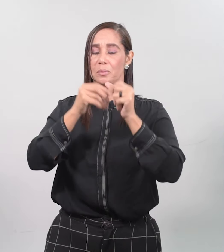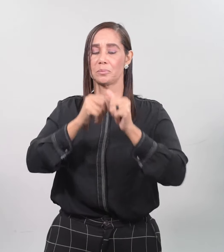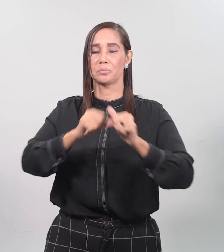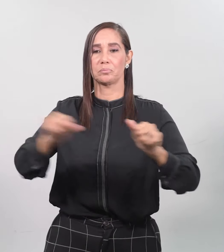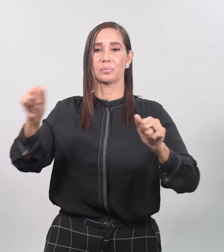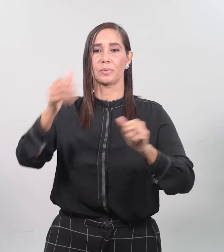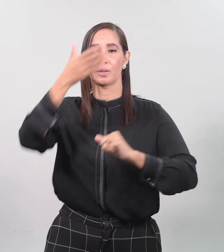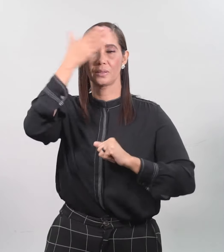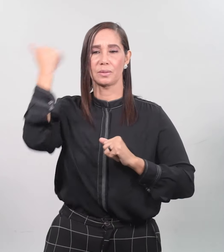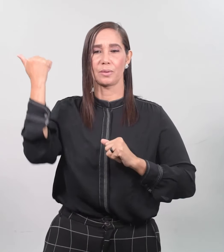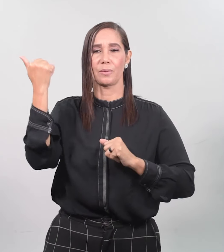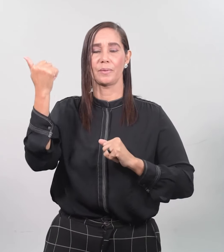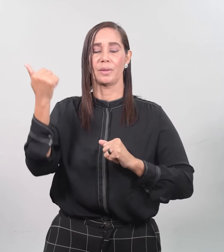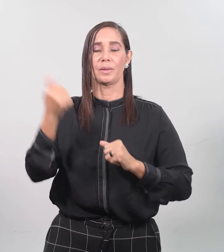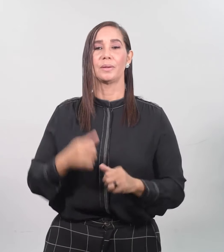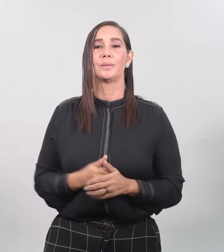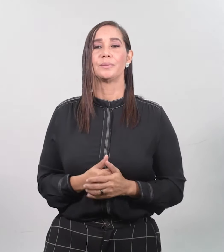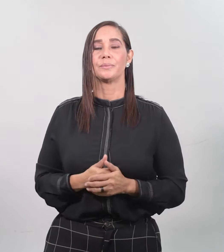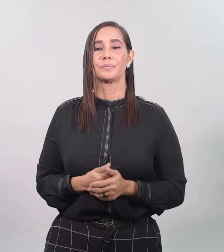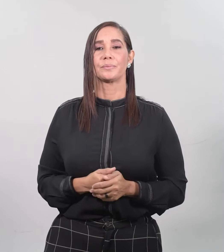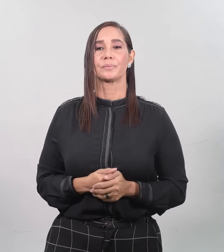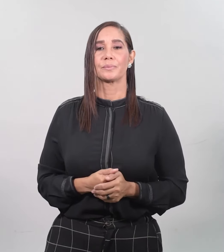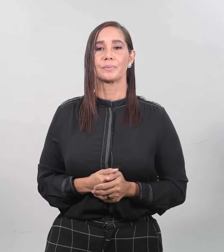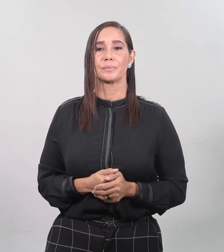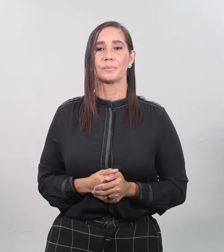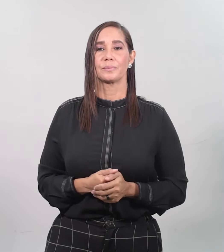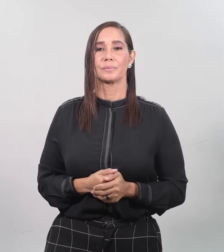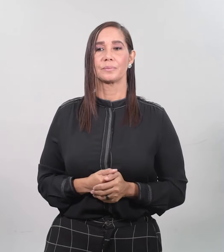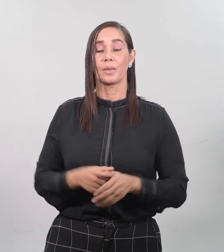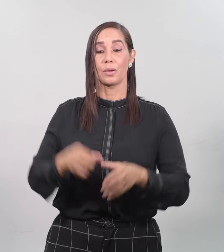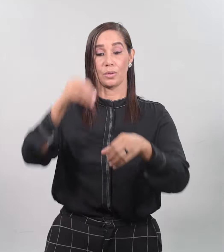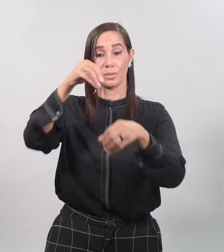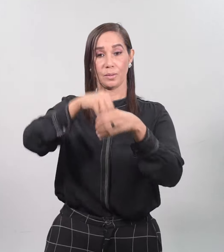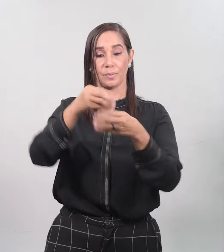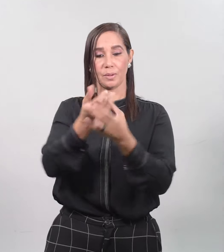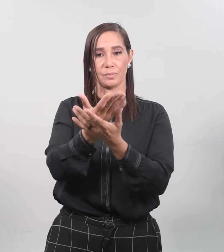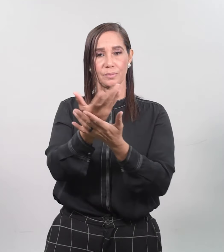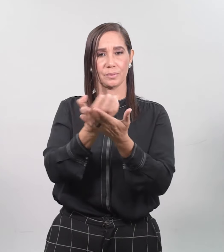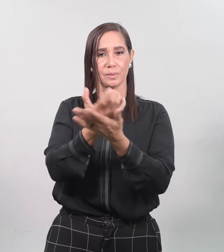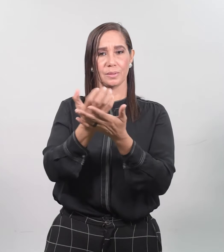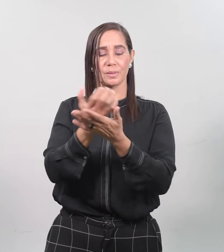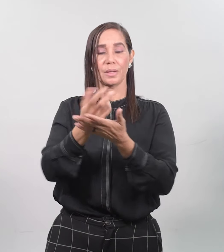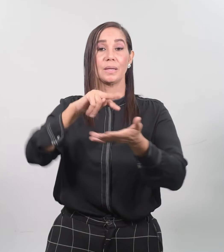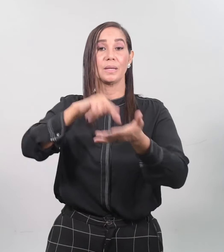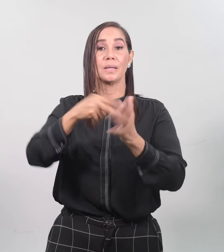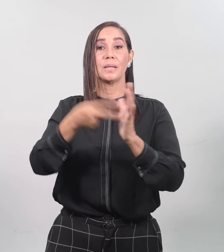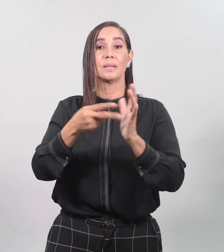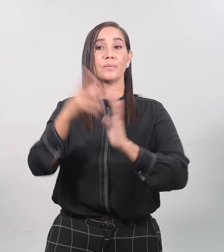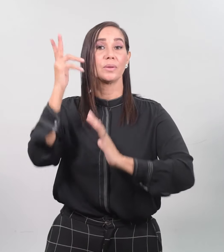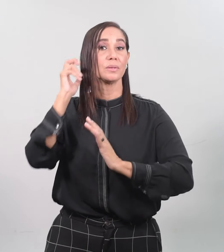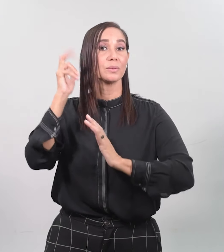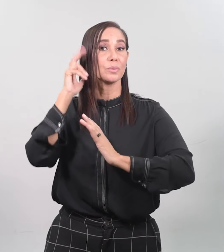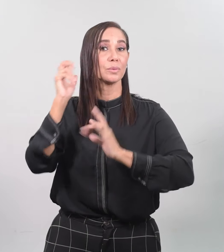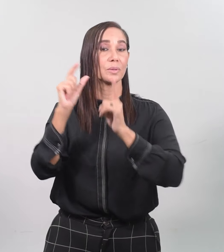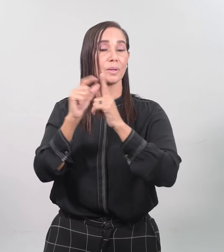palabra, sucumbe. Lo sembrado entre zarzas significa el que escucha la palabra, pero